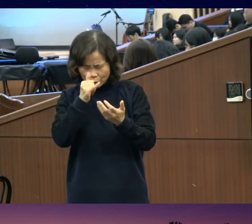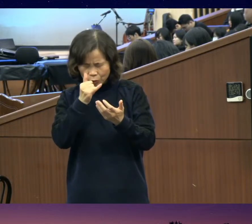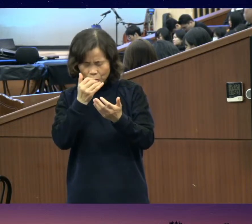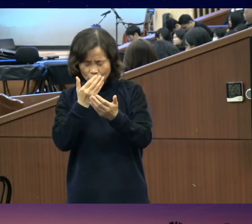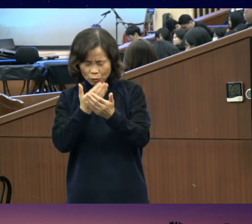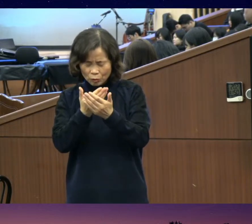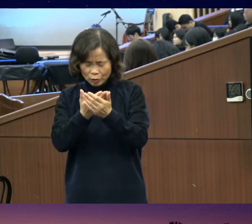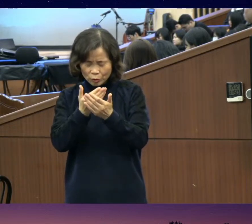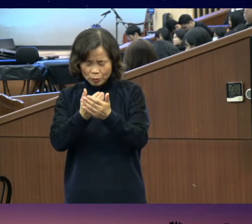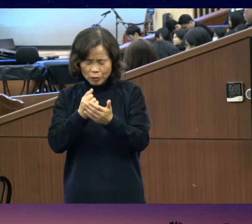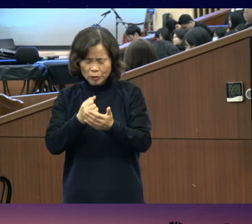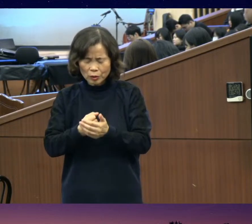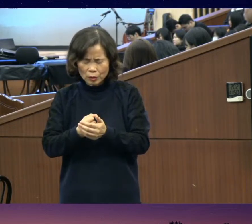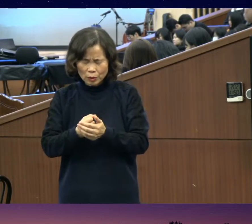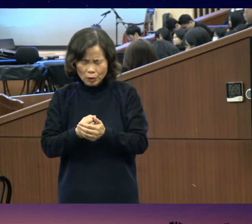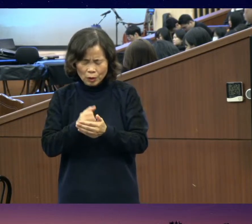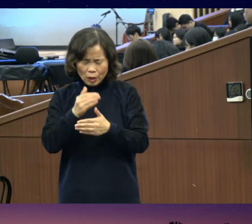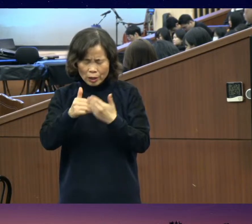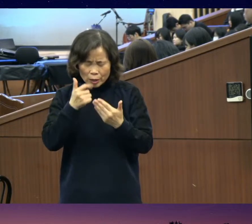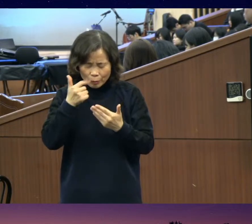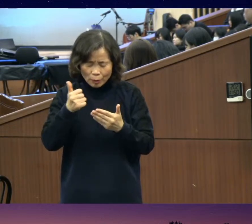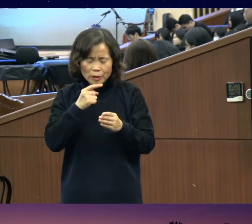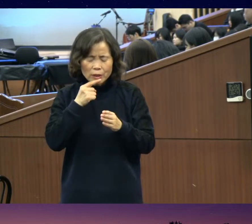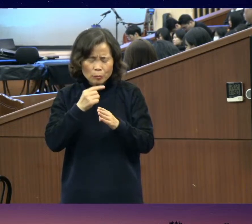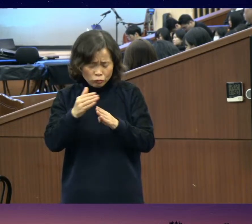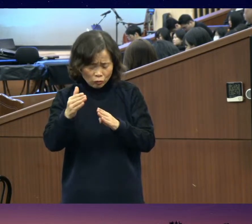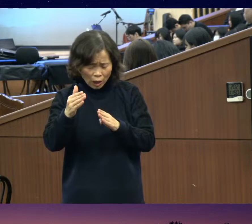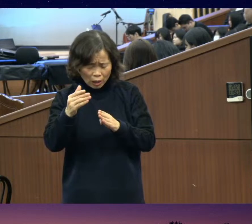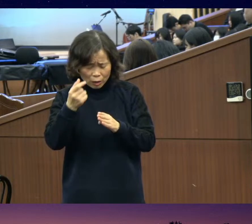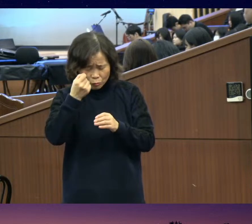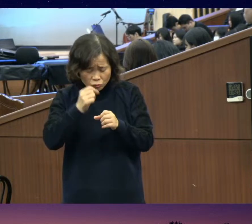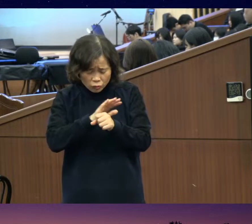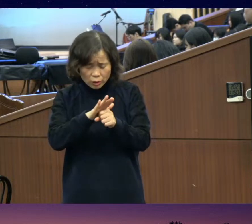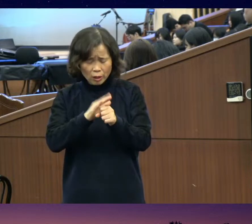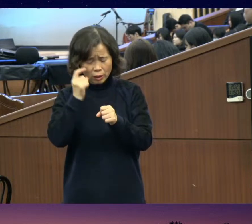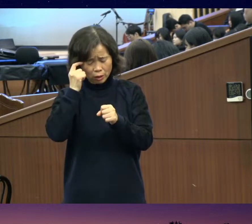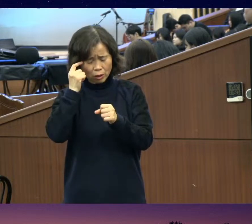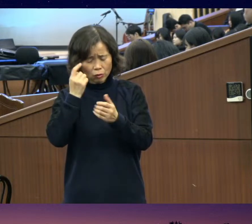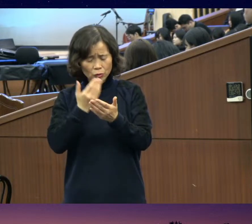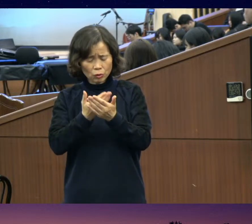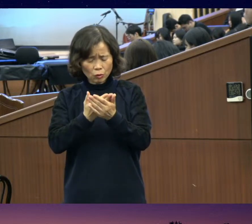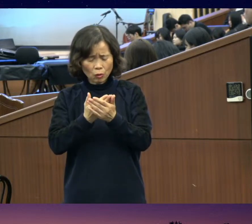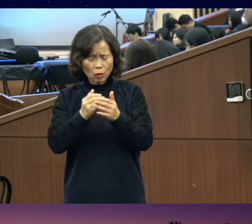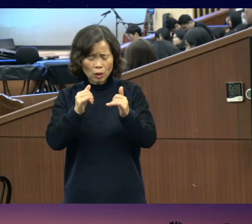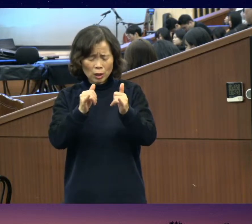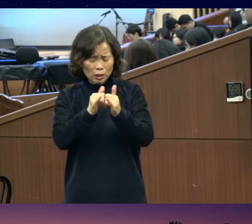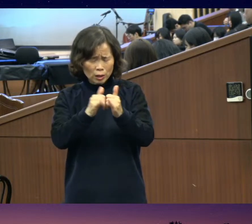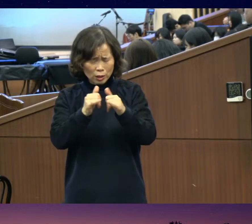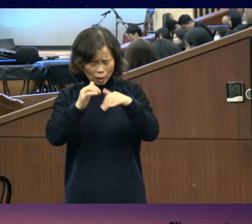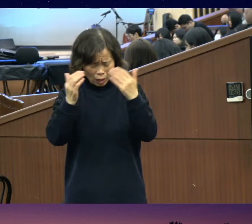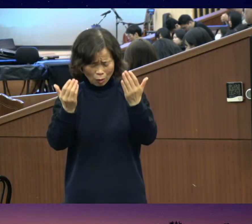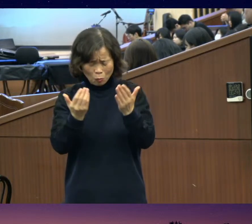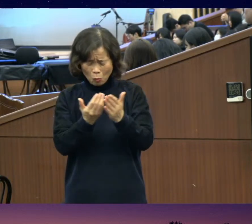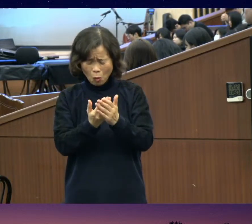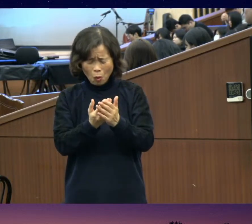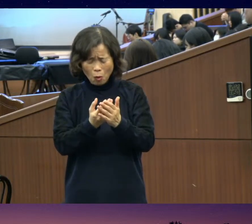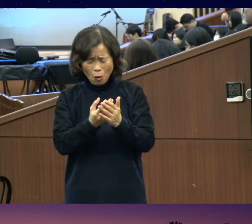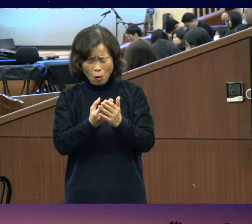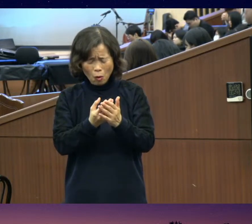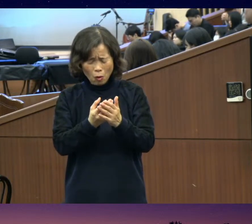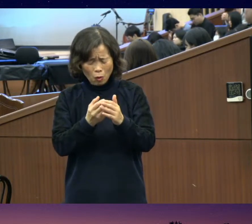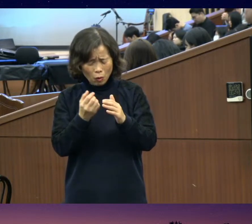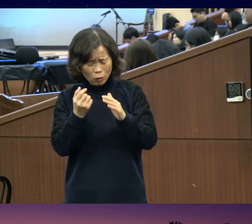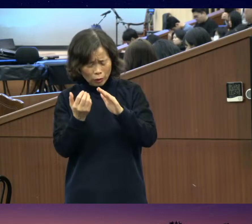역사해 주시옵소서. 하나님, 북한 땅을 불쌍히 여겨주시고 하나님 전쟁의 모든 야욕이